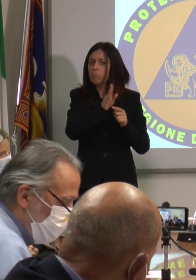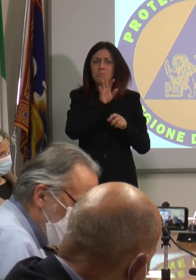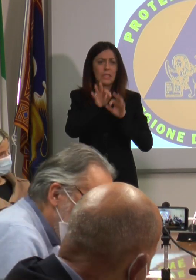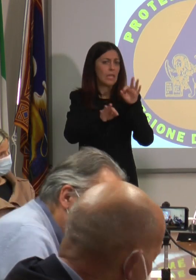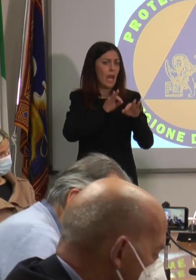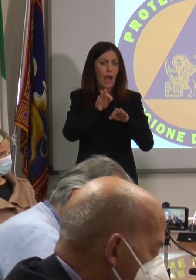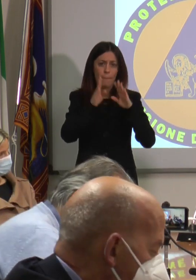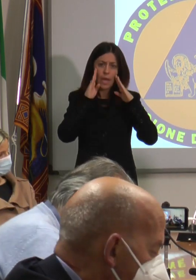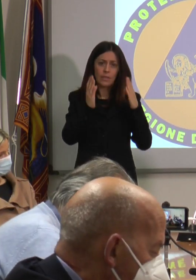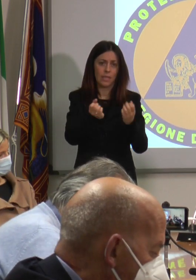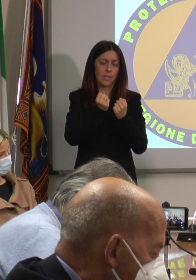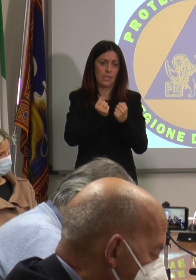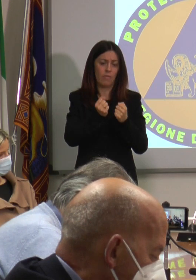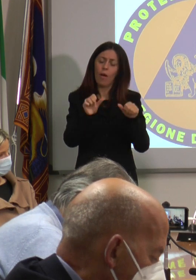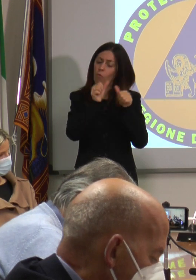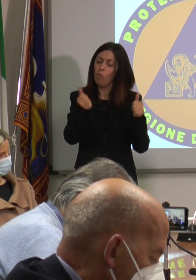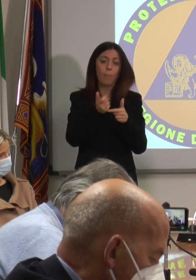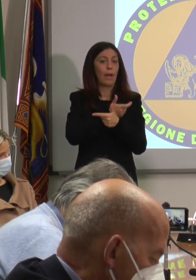Gravemente finiva in terapia intensiva.